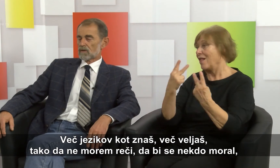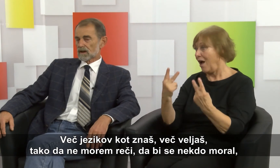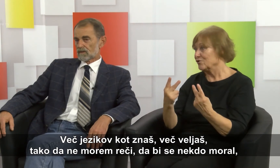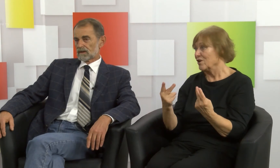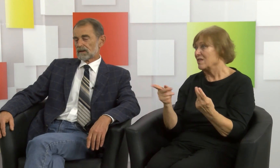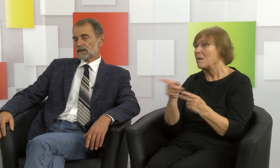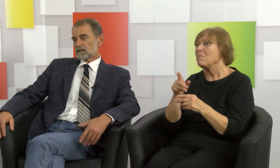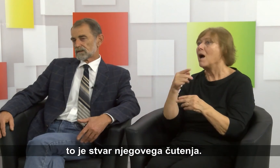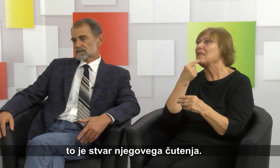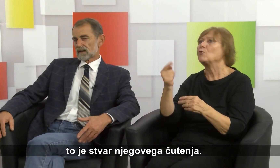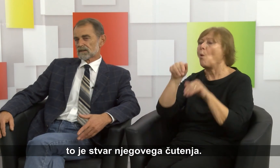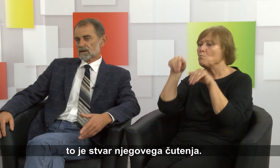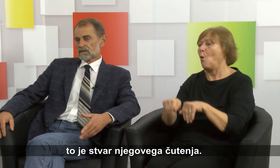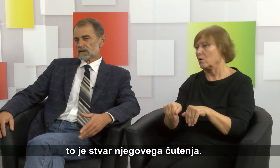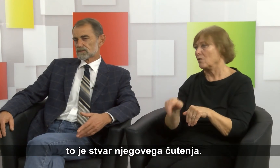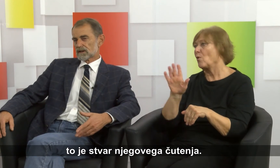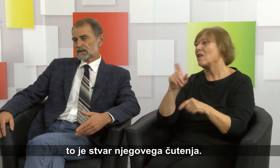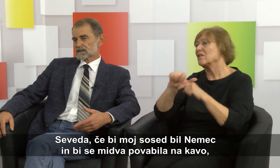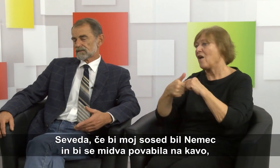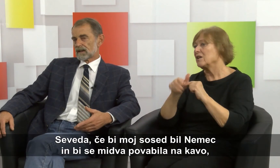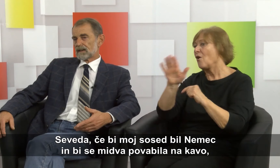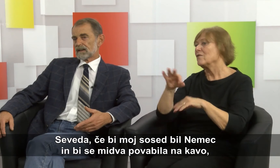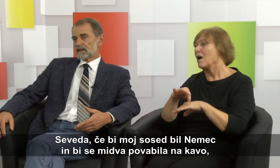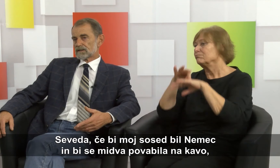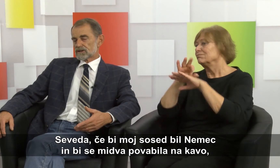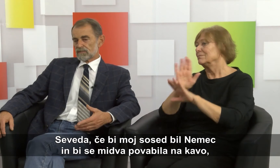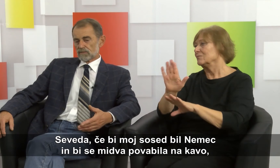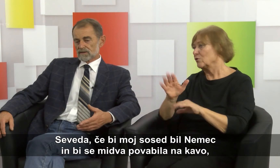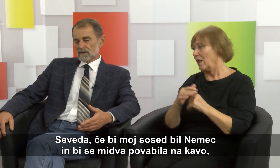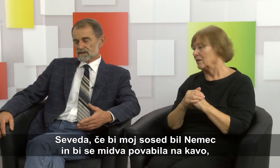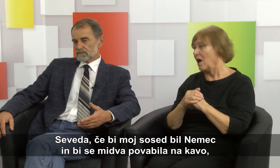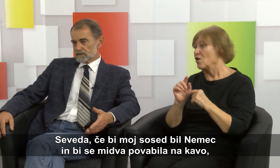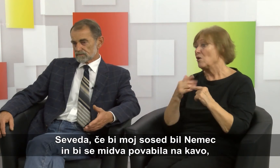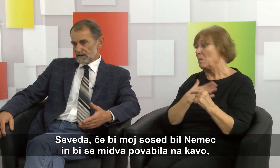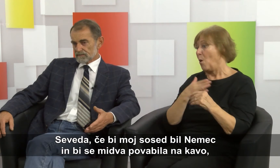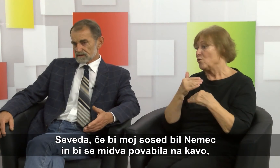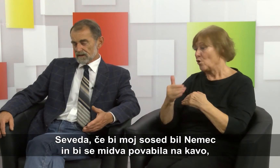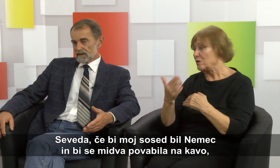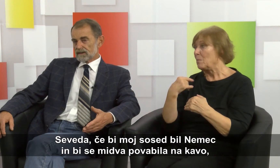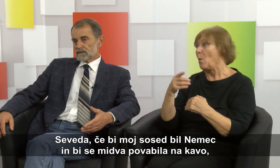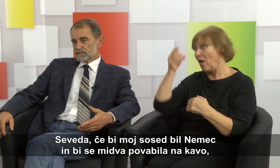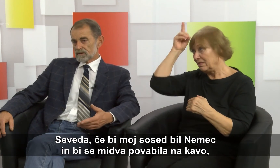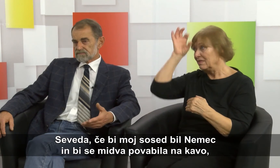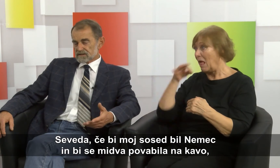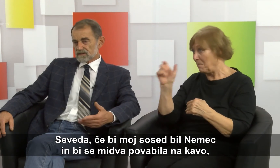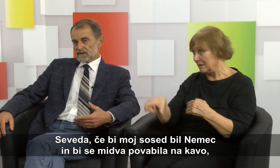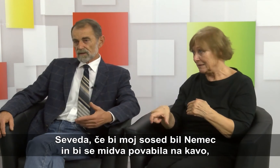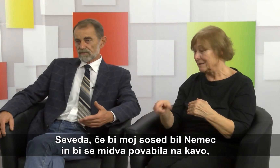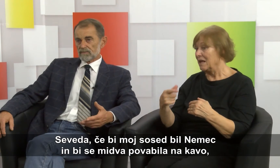moral. Je stvar njegovega čutenja. Seveda, če bi moj sosed bil Nemec in bi se midva povabila